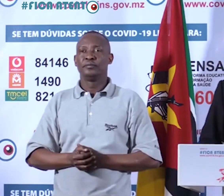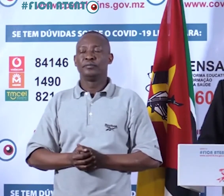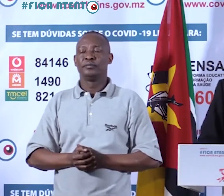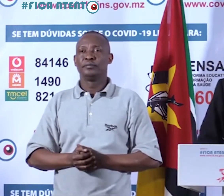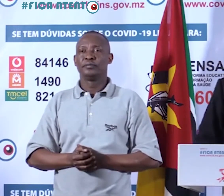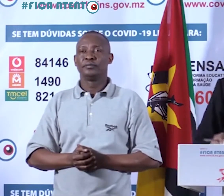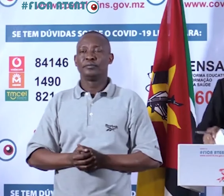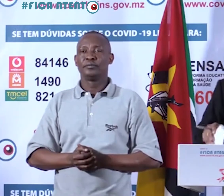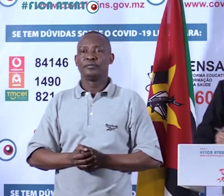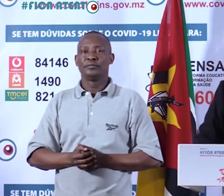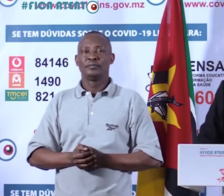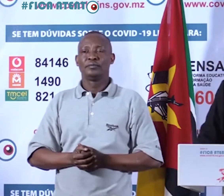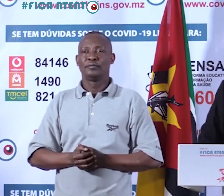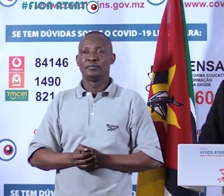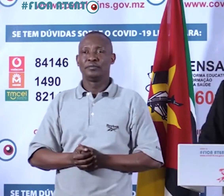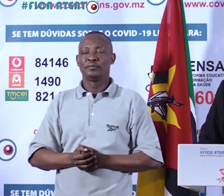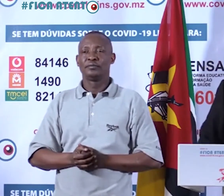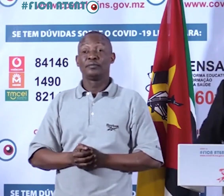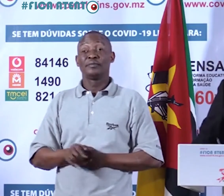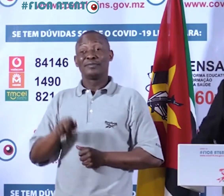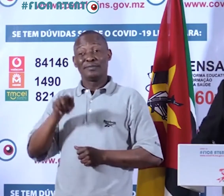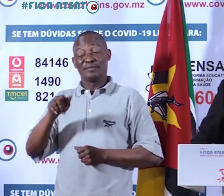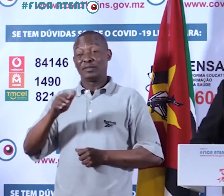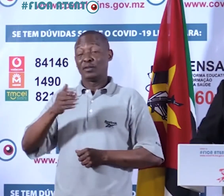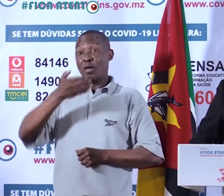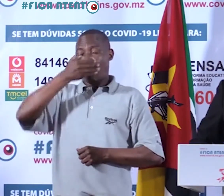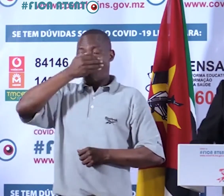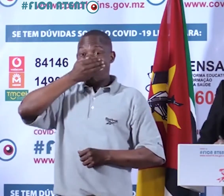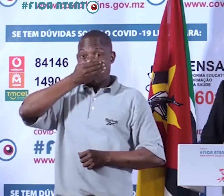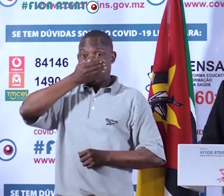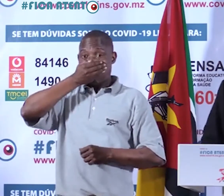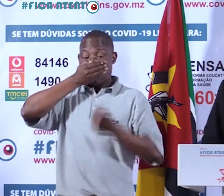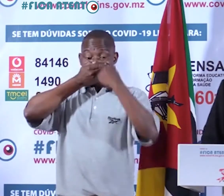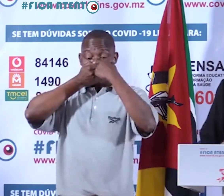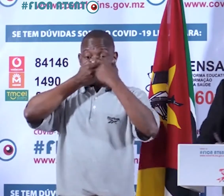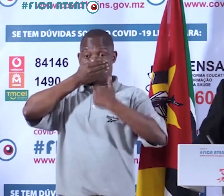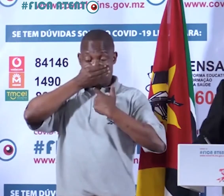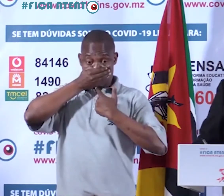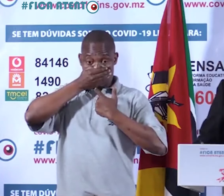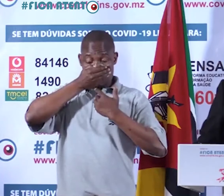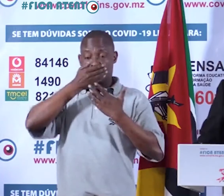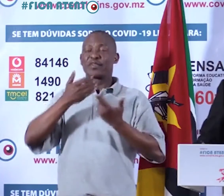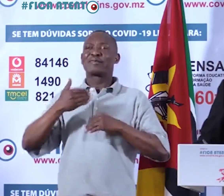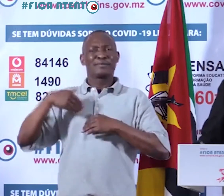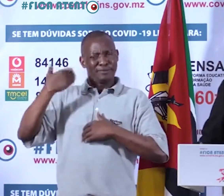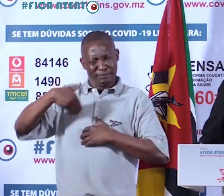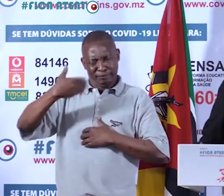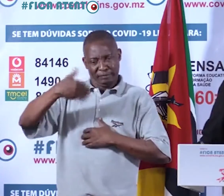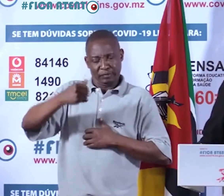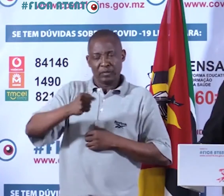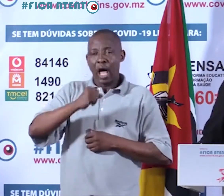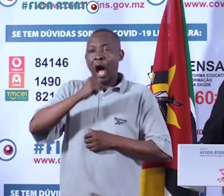a boca e o nariz sempre que tossirmos ou espirrarmos, e